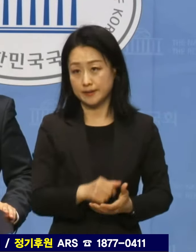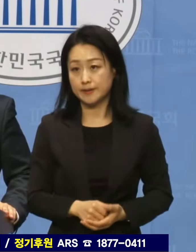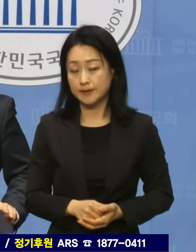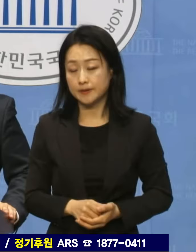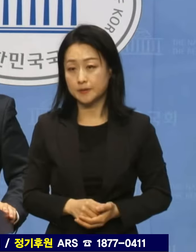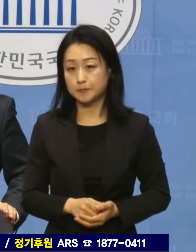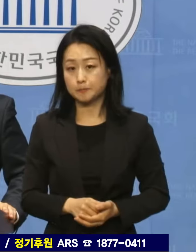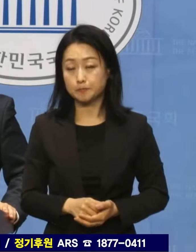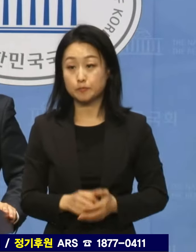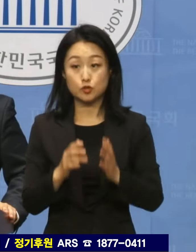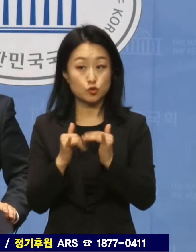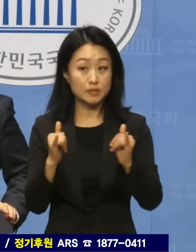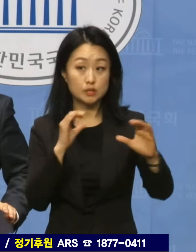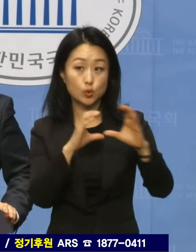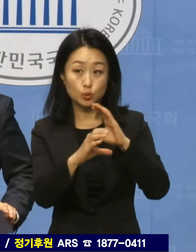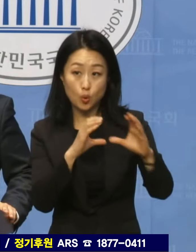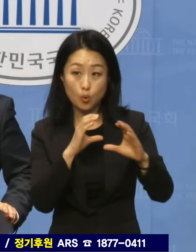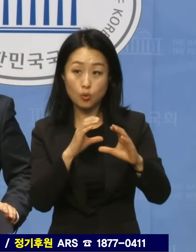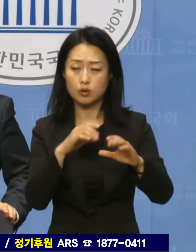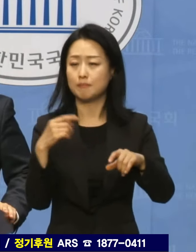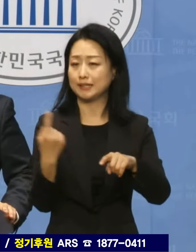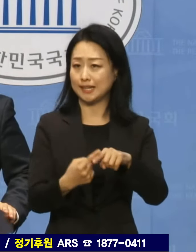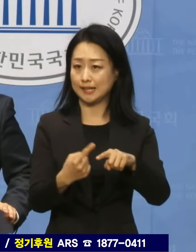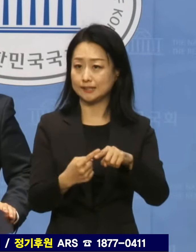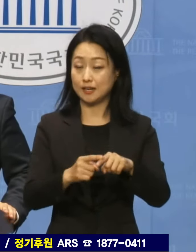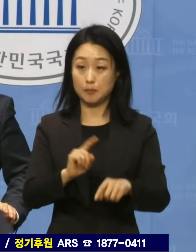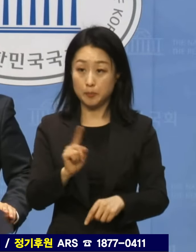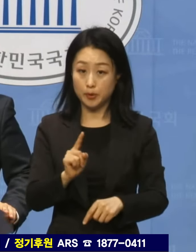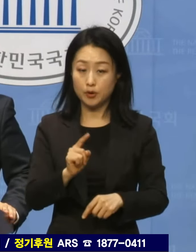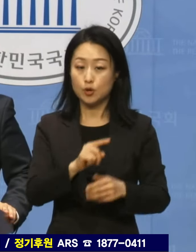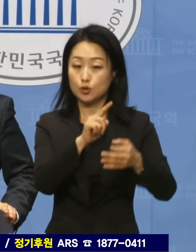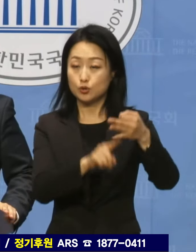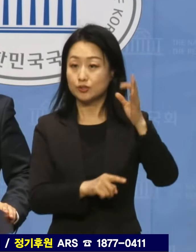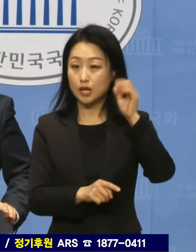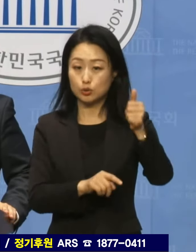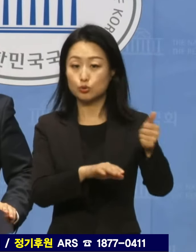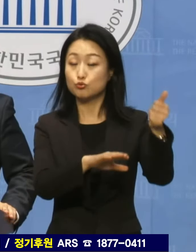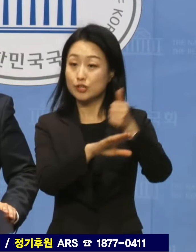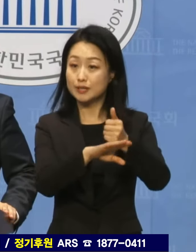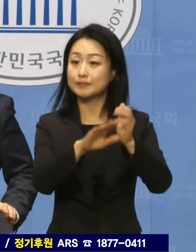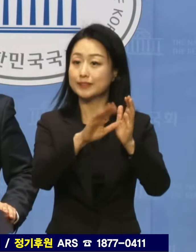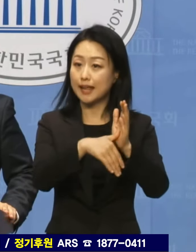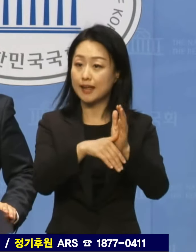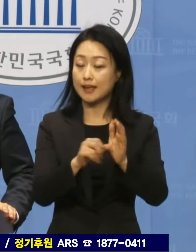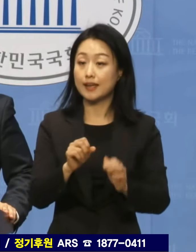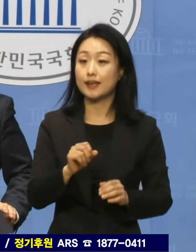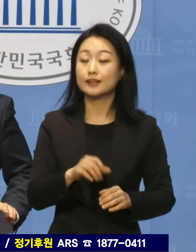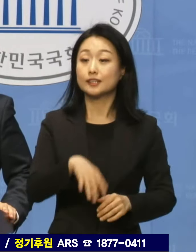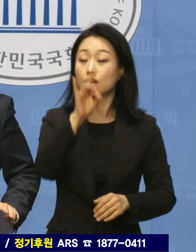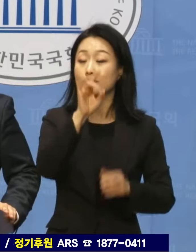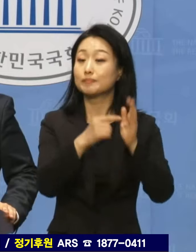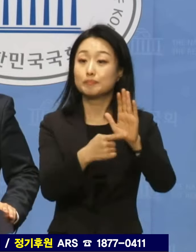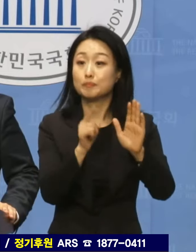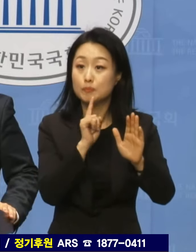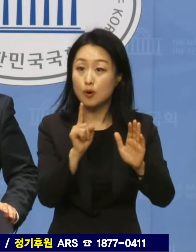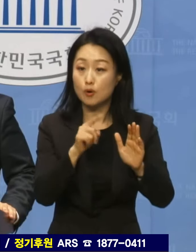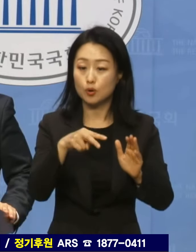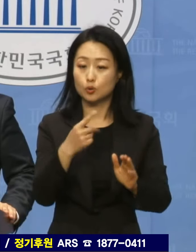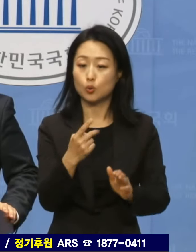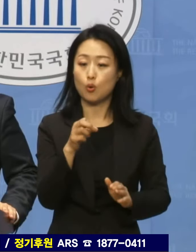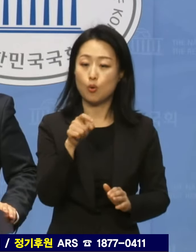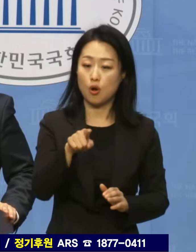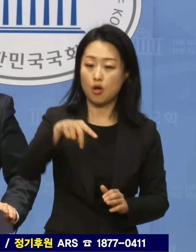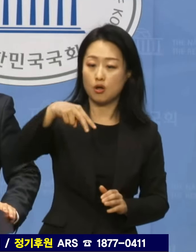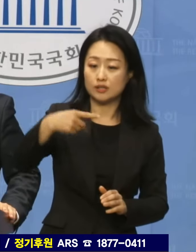때문입니다 국민과의 소통도 마찬가지입니다 윤 대통령 취임초 야심차게 시작했던 도어